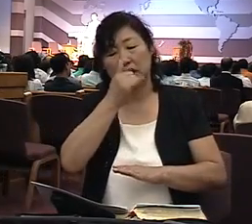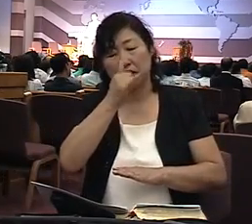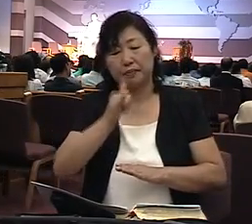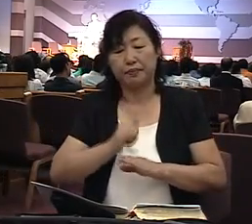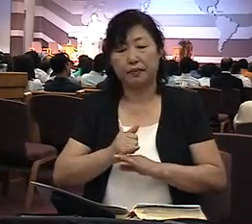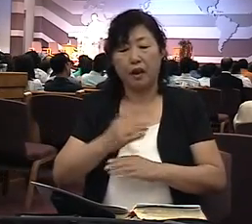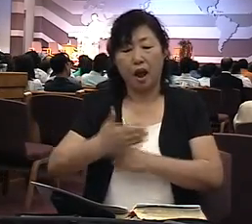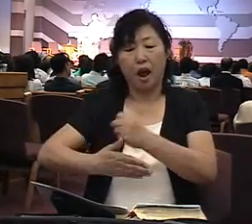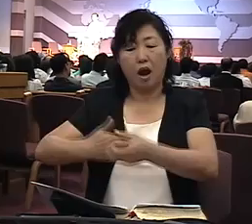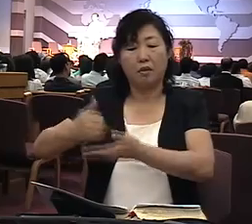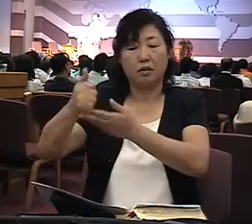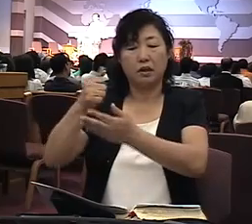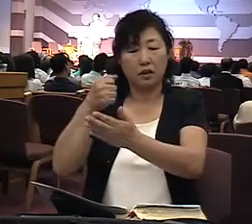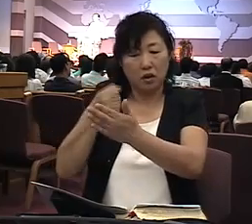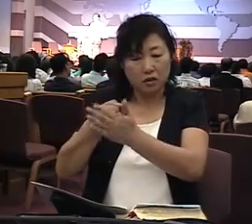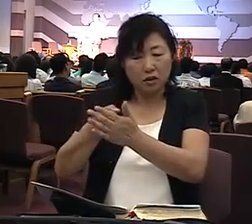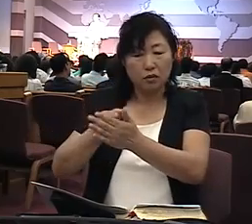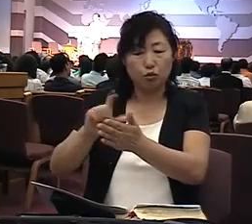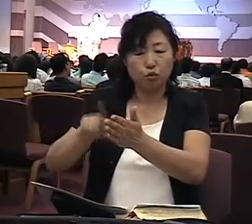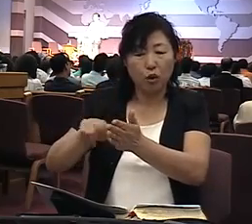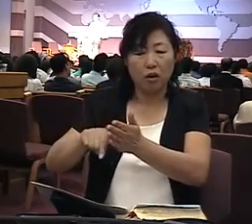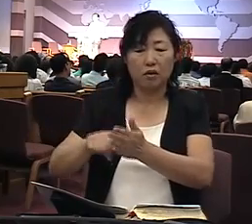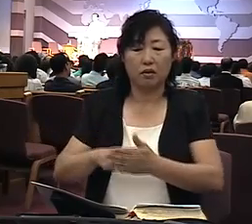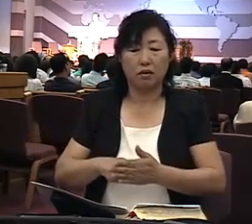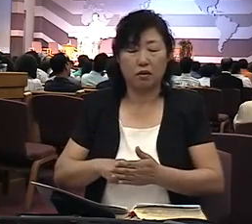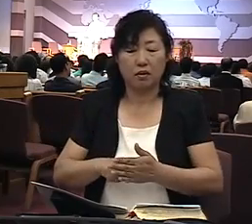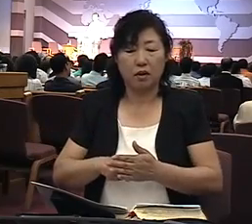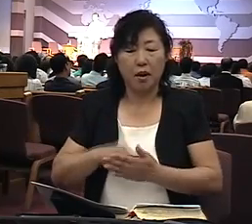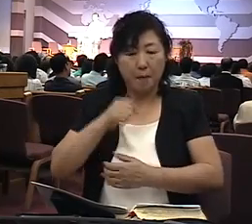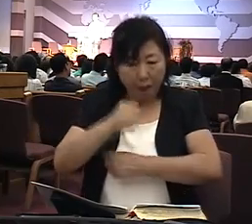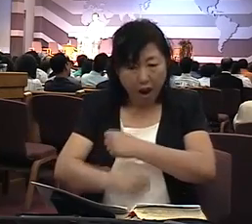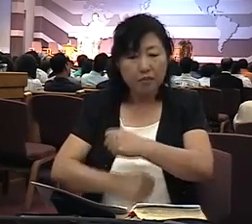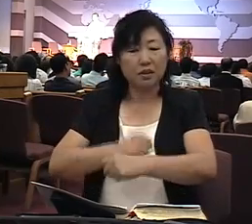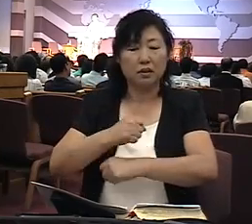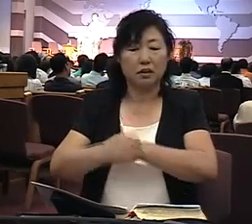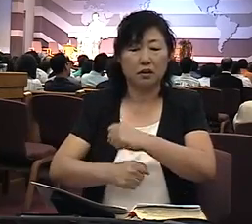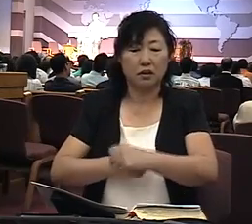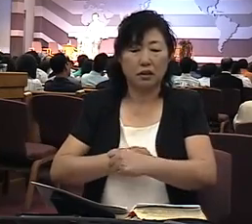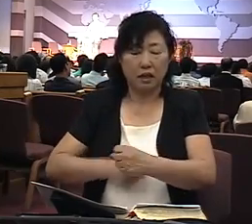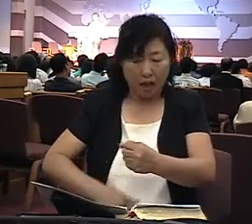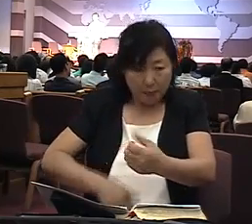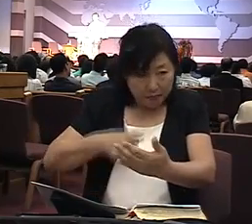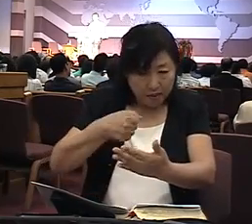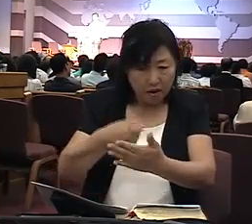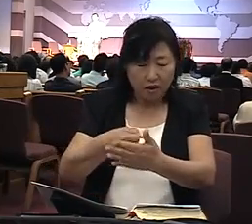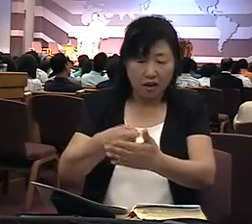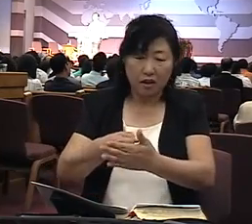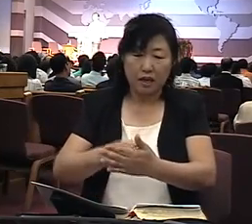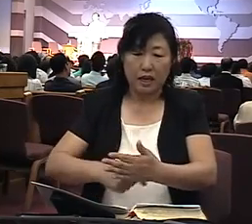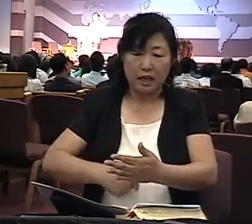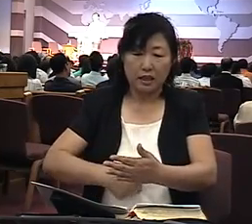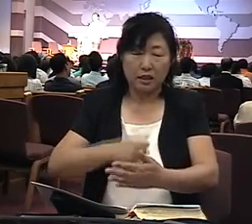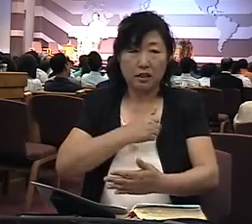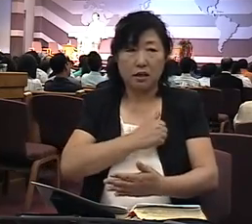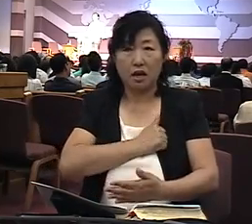하나님께서 결정적인 순간 마음껏 담대하게 자신만만하게 사용하실 수